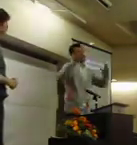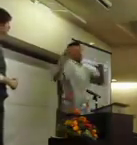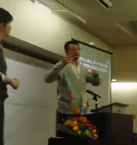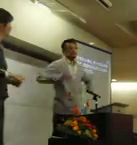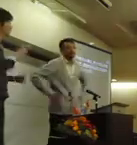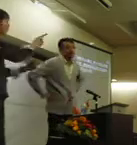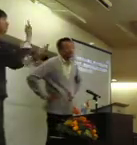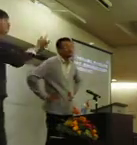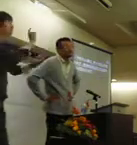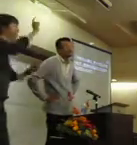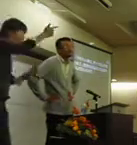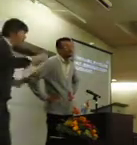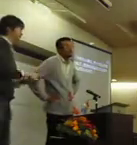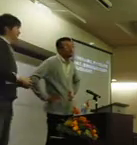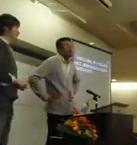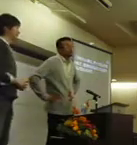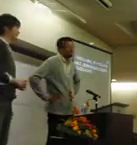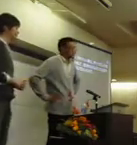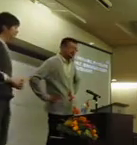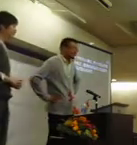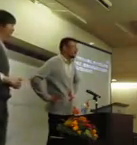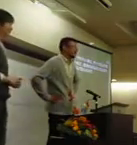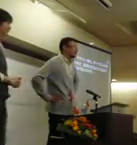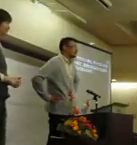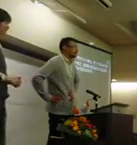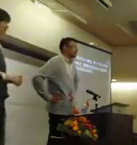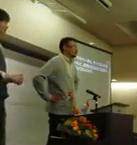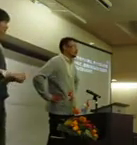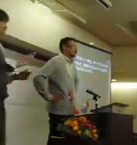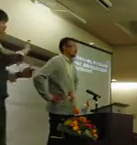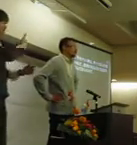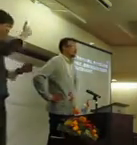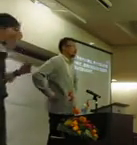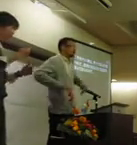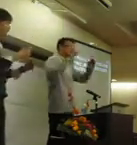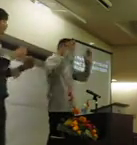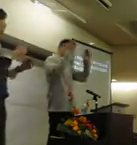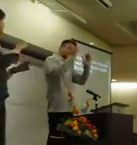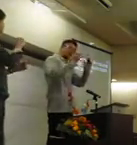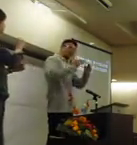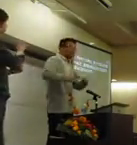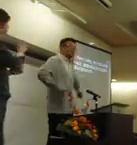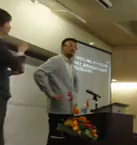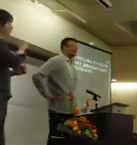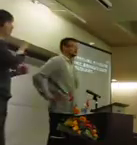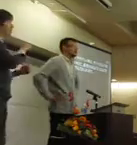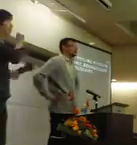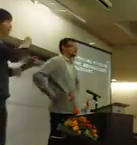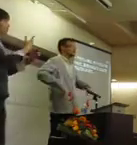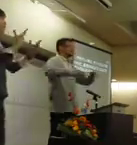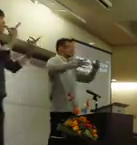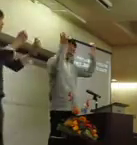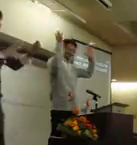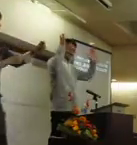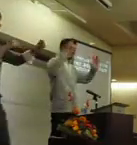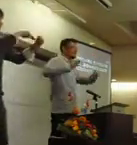それだけじゃないんですよ。めちゃめちゃ書いてた人がいました。私は同じ土俵に登ら